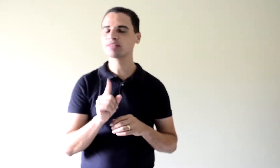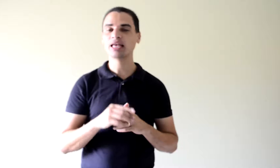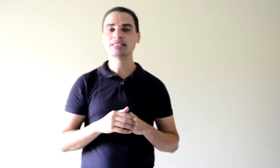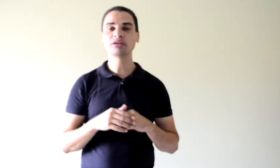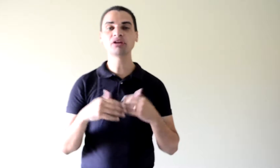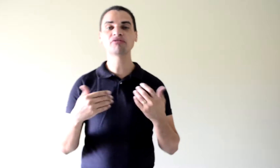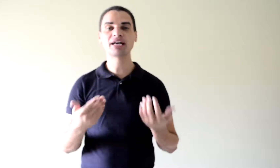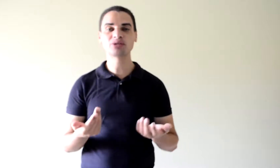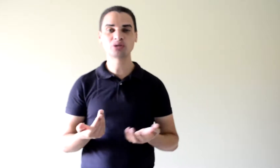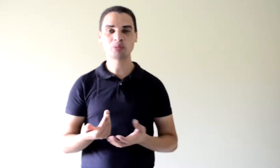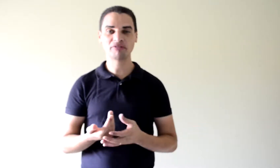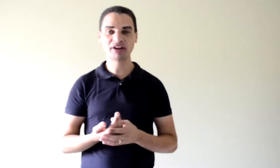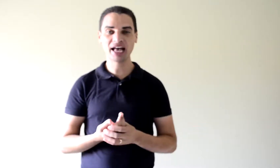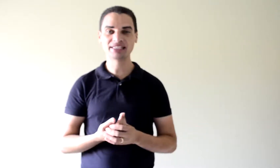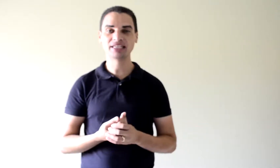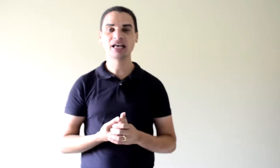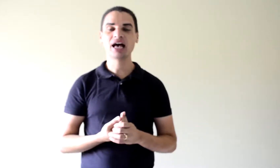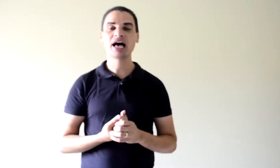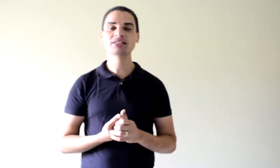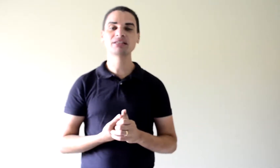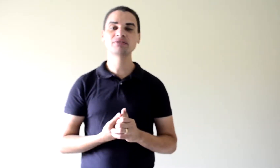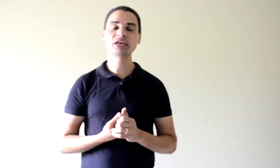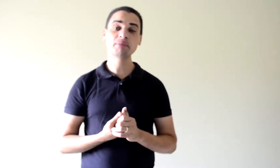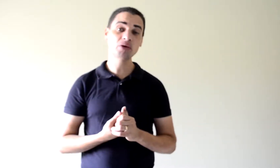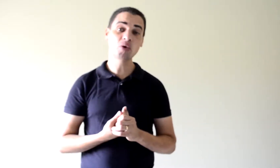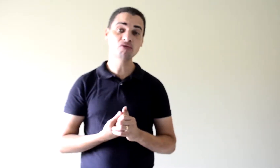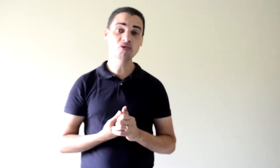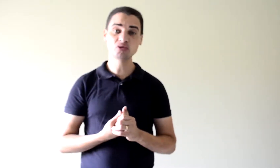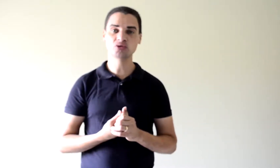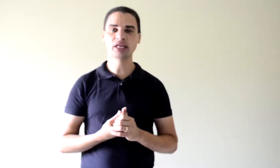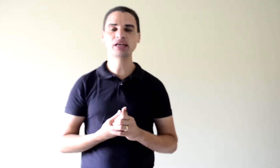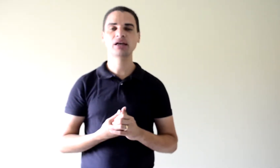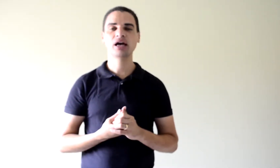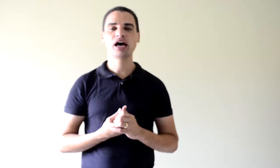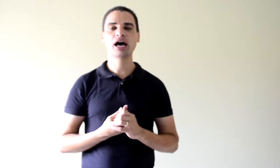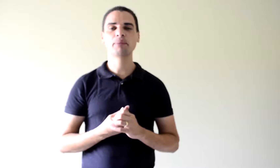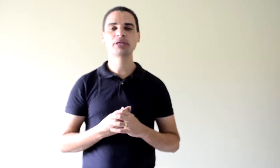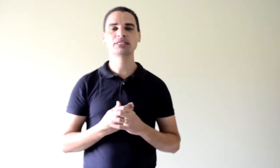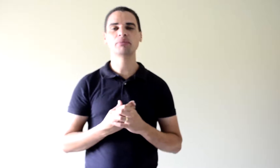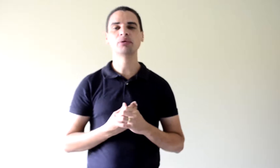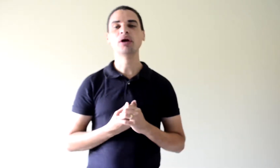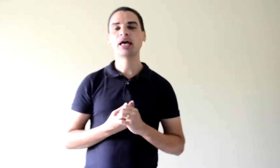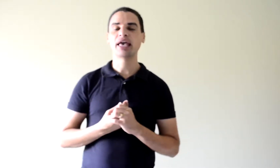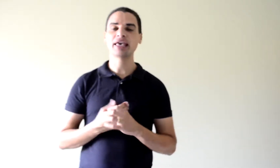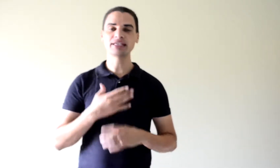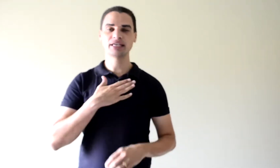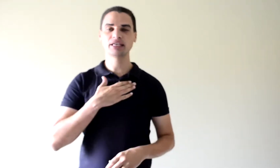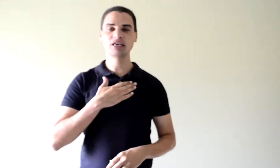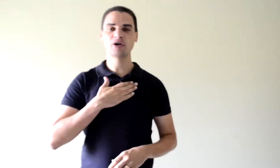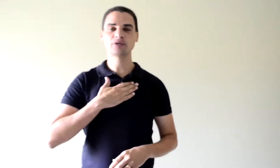Se eu não faço isso numa frase, às vezes fica meio confuso, né? Por exemplo, esse aqui ó, é o sinal